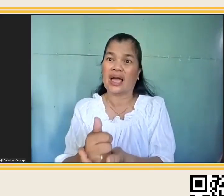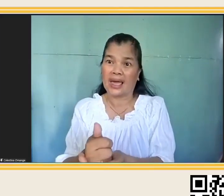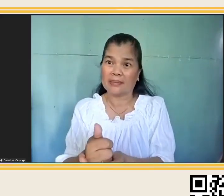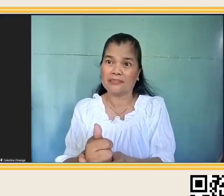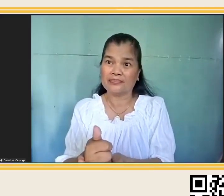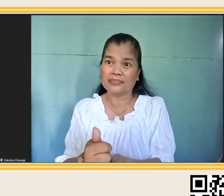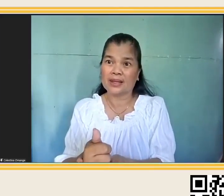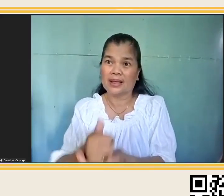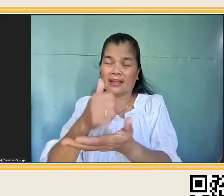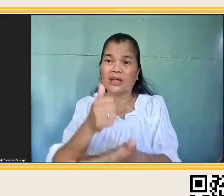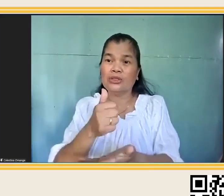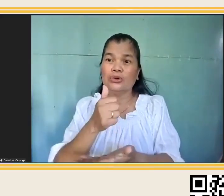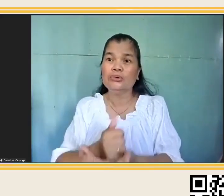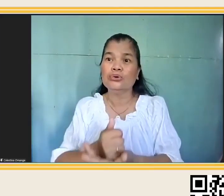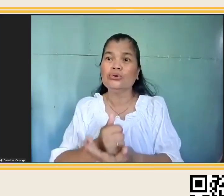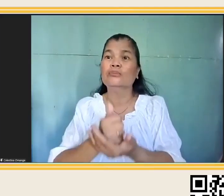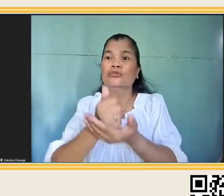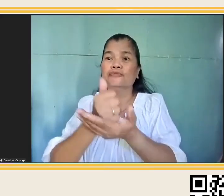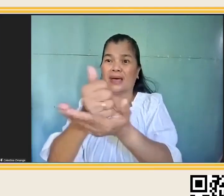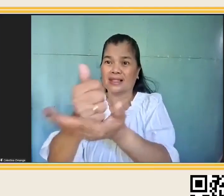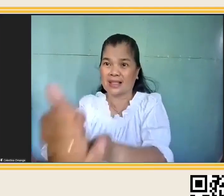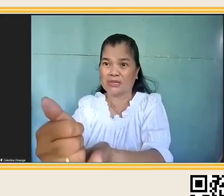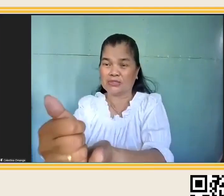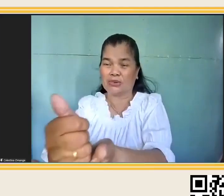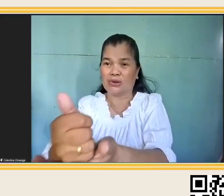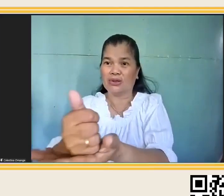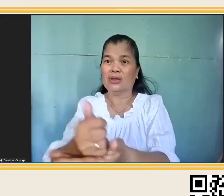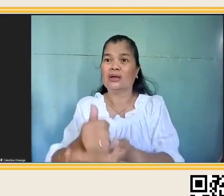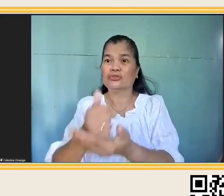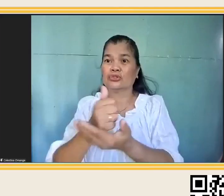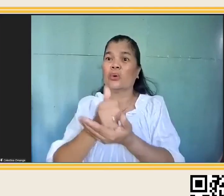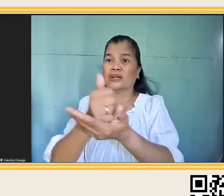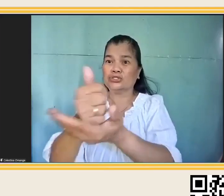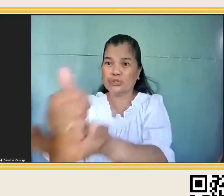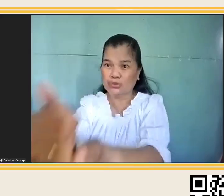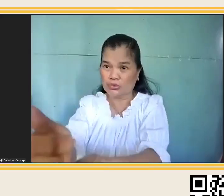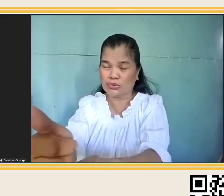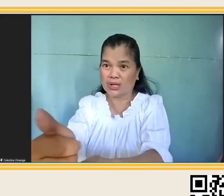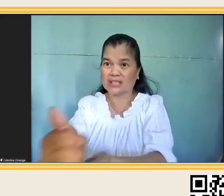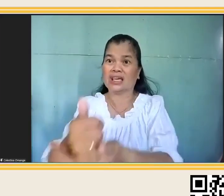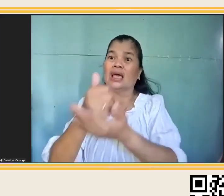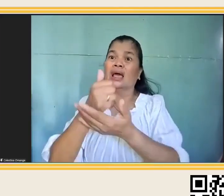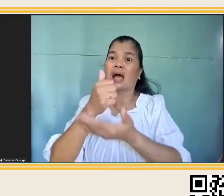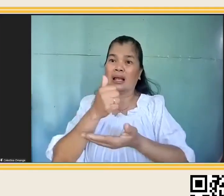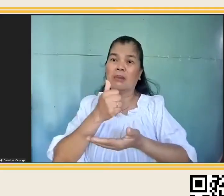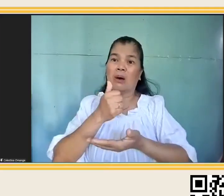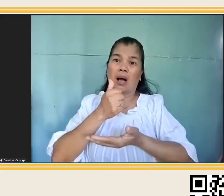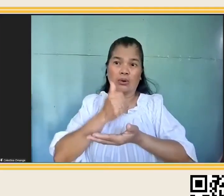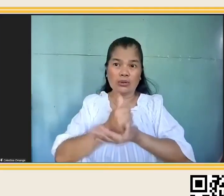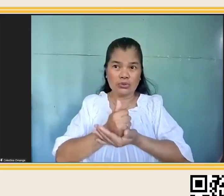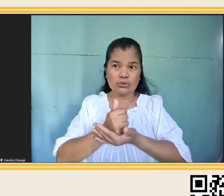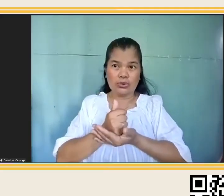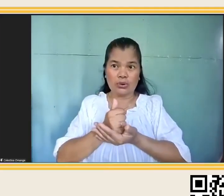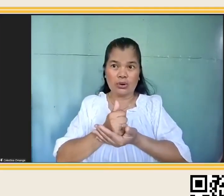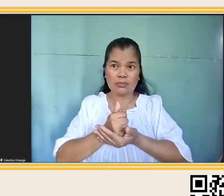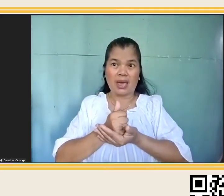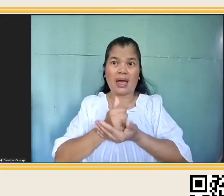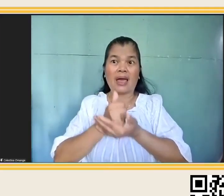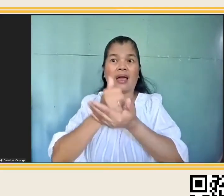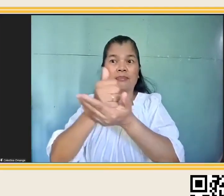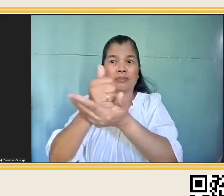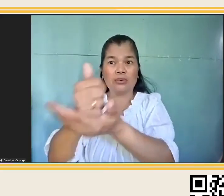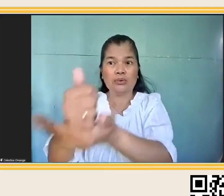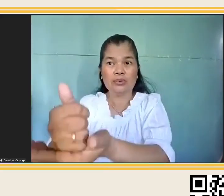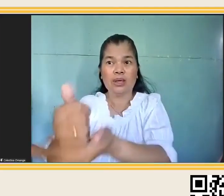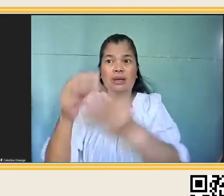may tsaka help. And then yung you, movement na mismo towards you. Kasi, alimbawa, akong tutulong, may